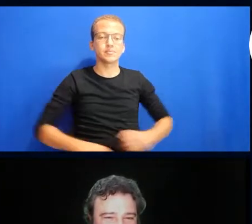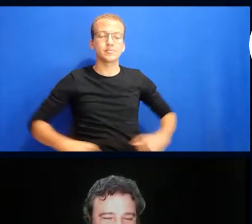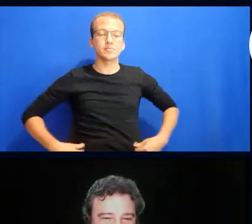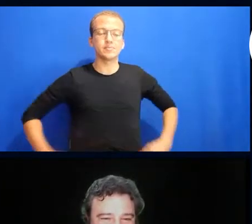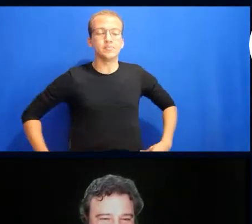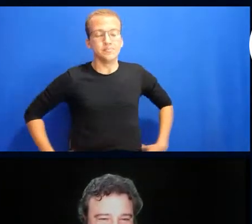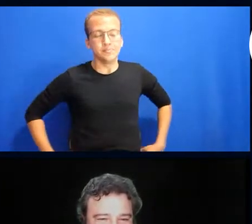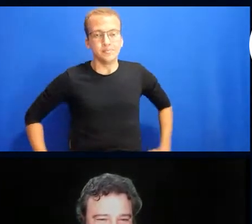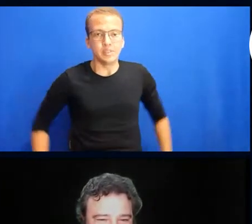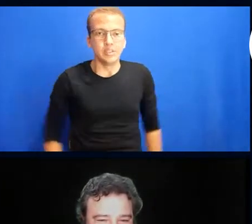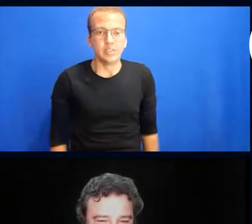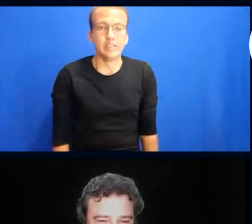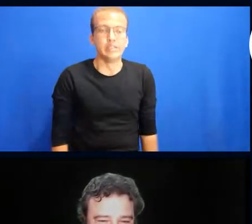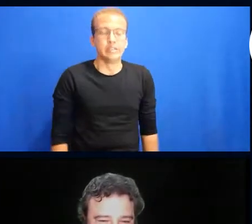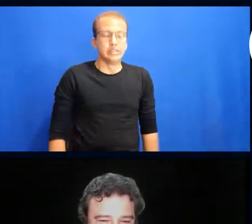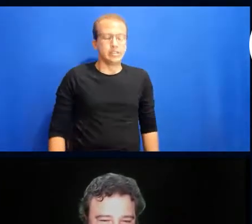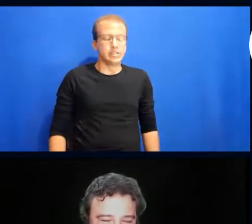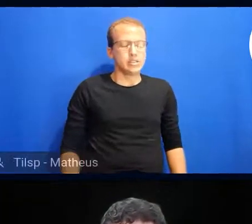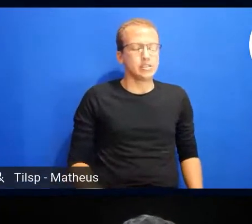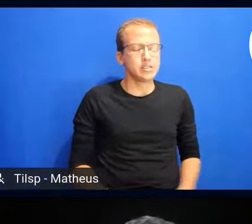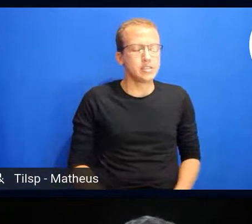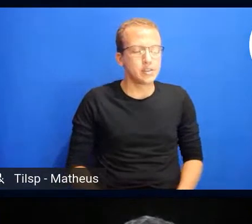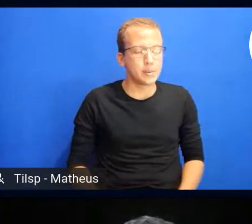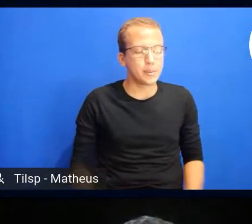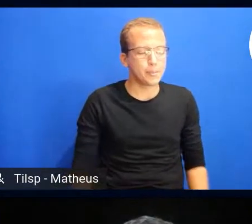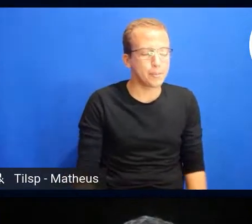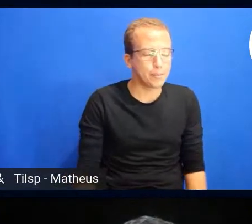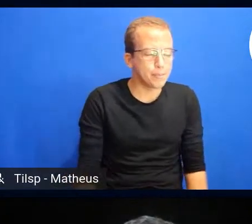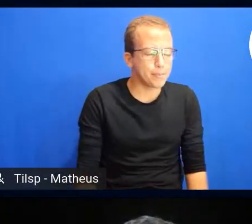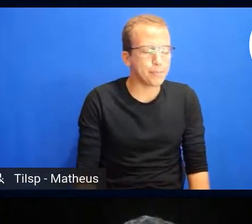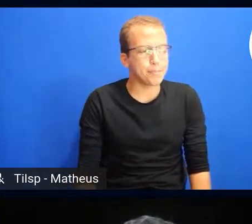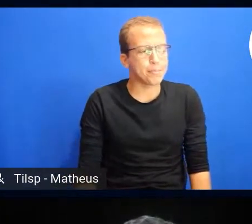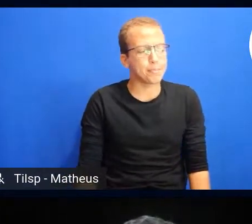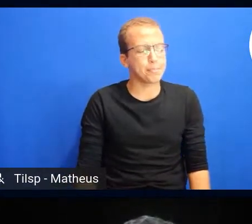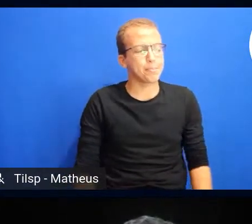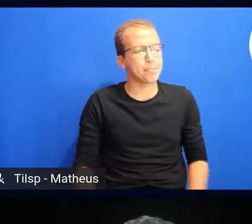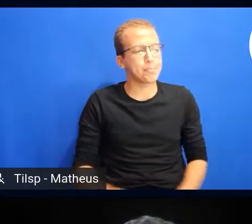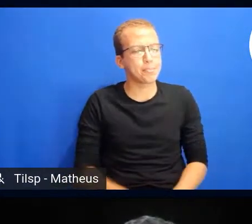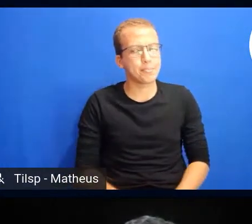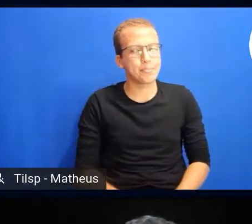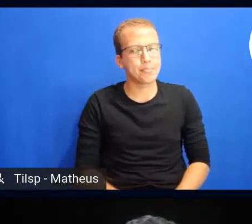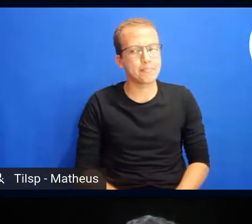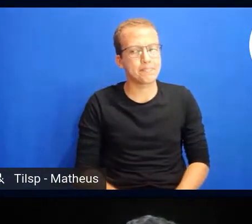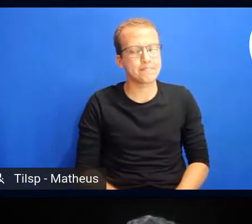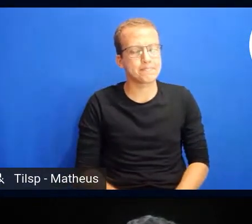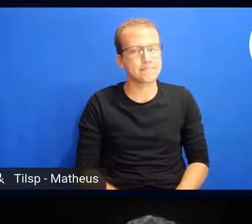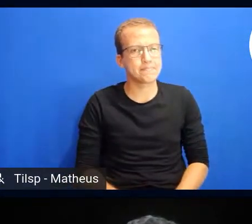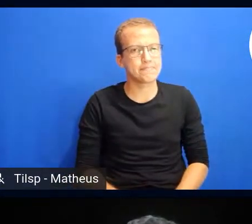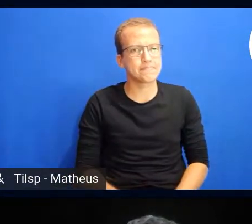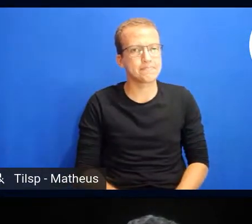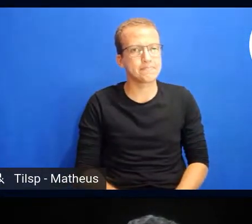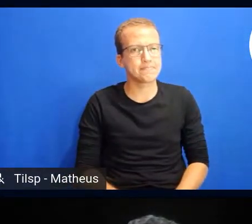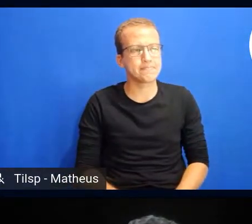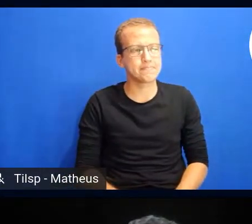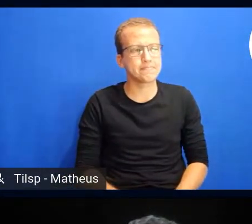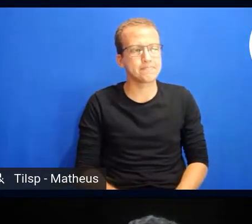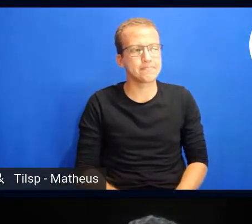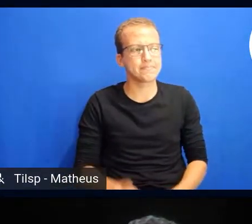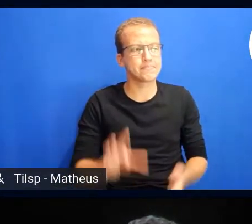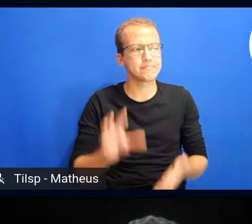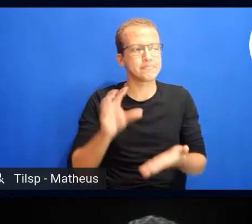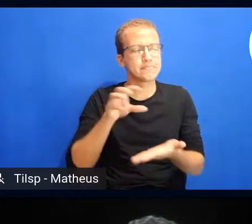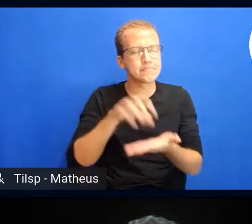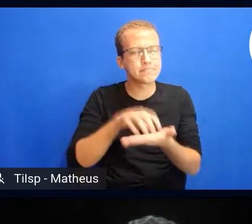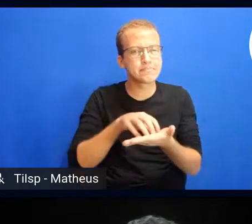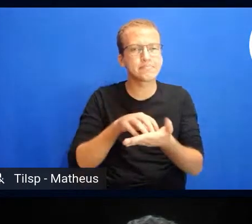pergunta, Edson. Eh, exatamente lá no no Centro de Apoio Pedagógico aqui em Piau CAP, nós trabalhamos por níveis de proficiência.